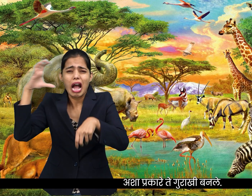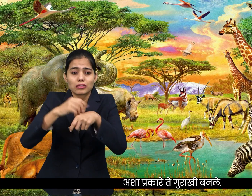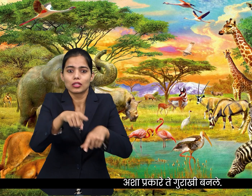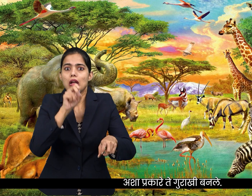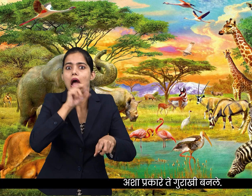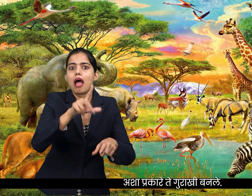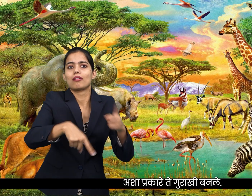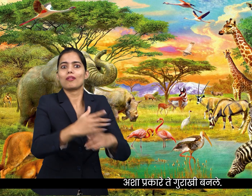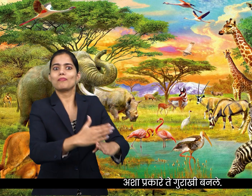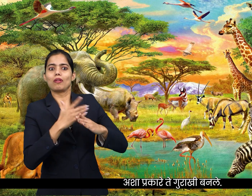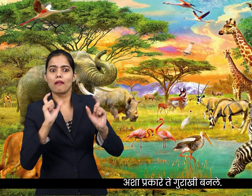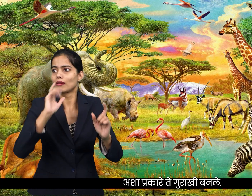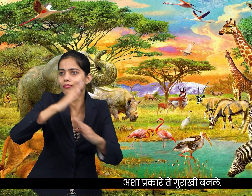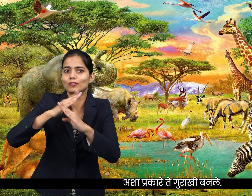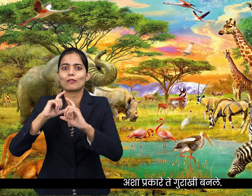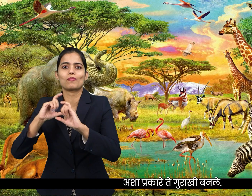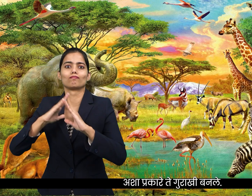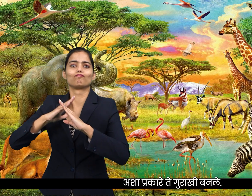अशा प्रकारे ते गुराखी बनले.